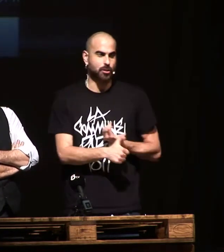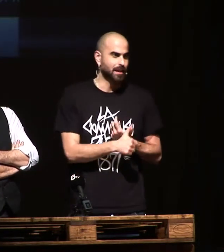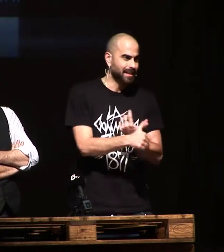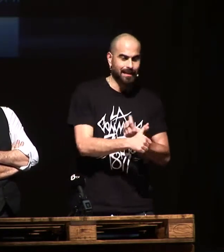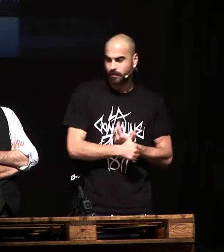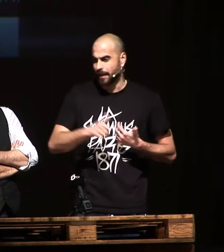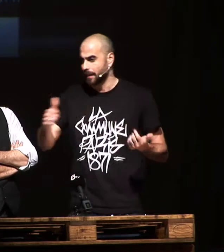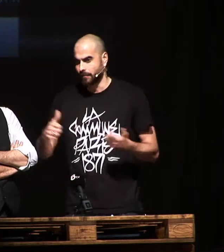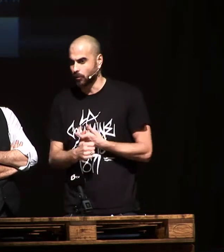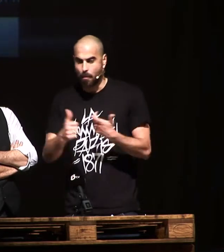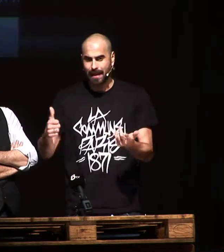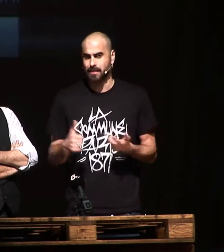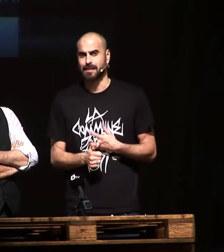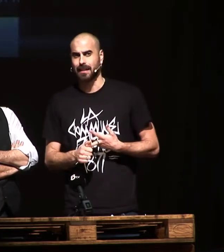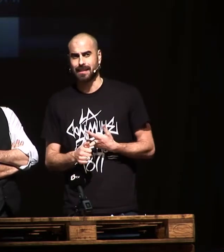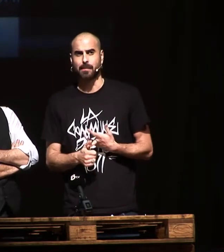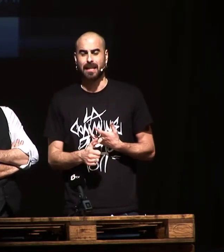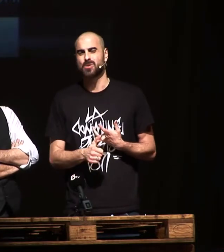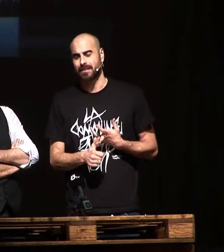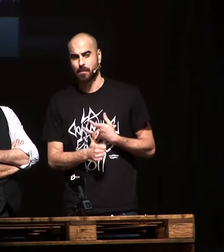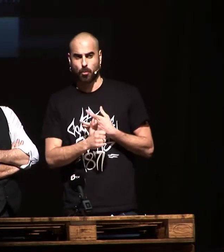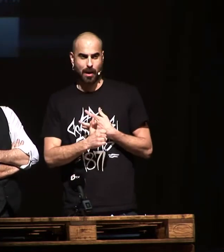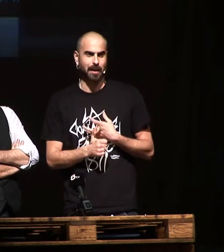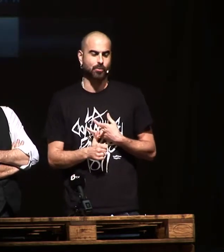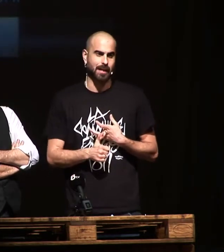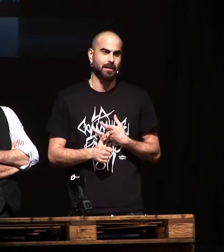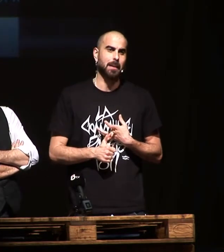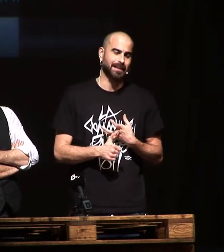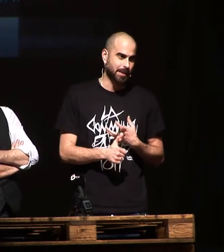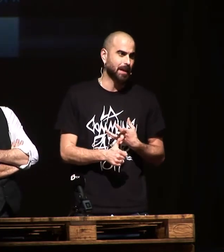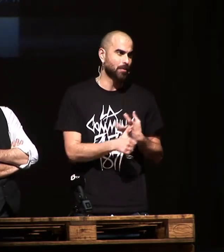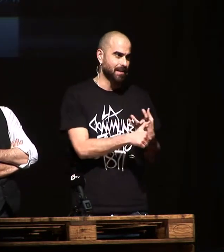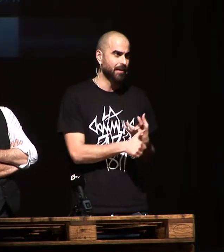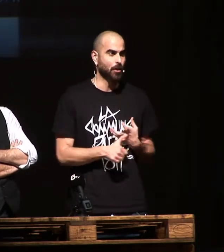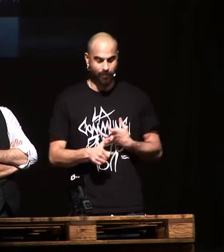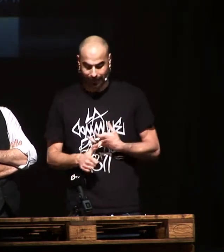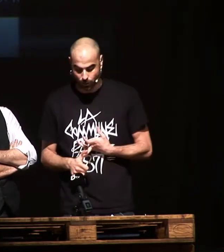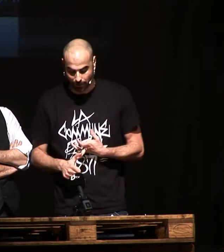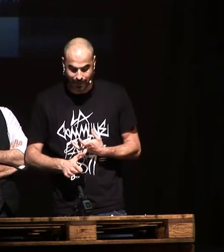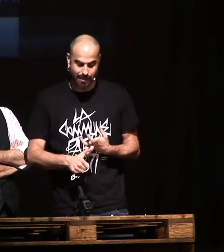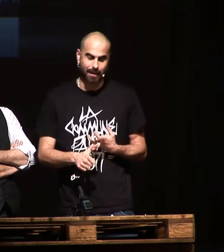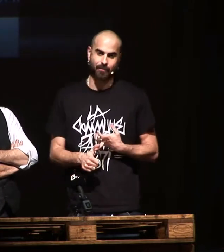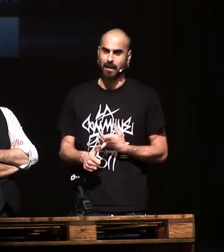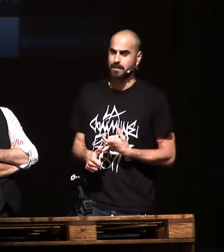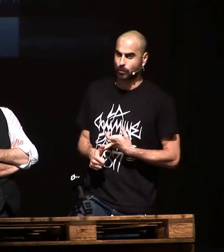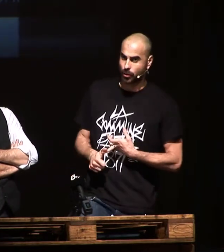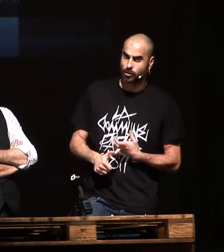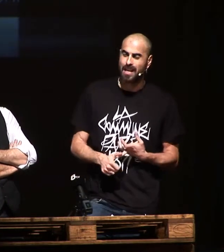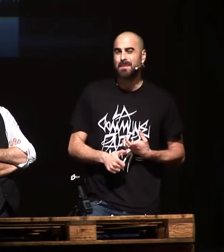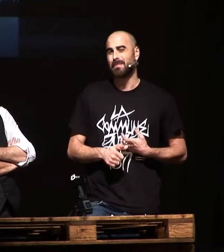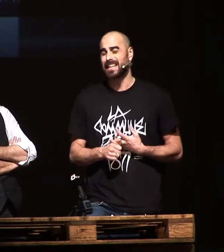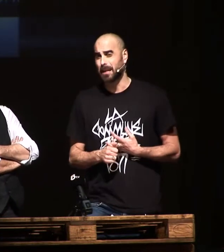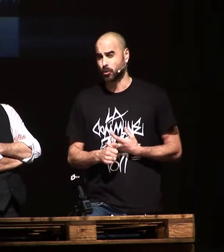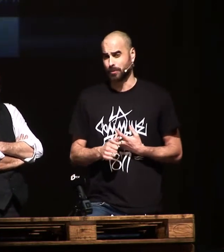desregularitzant tots els nostres drets, convenis, etc. Per tant, nosaltres tampoc volem renunciar a participar com estem fent i com hem fet aquests últims anys i seguirem fent a les